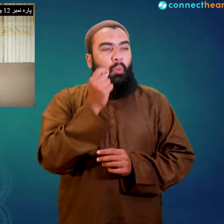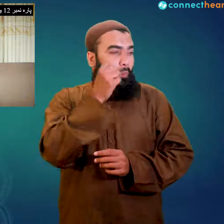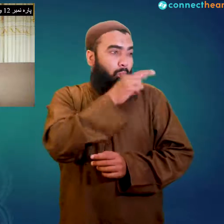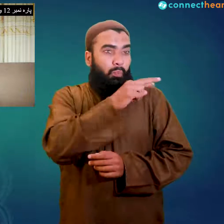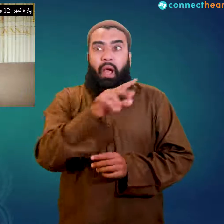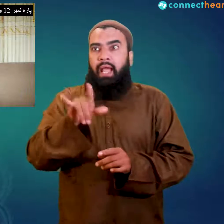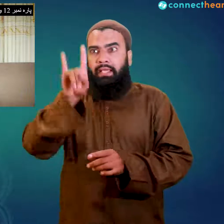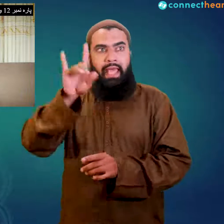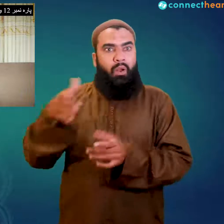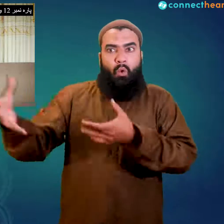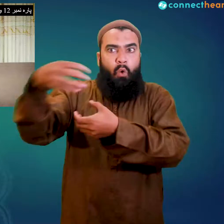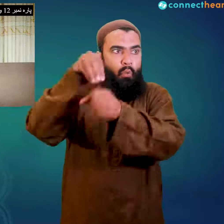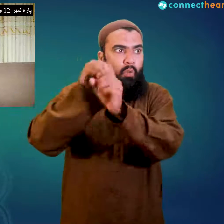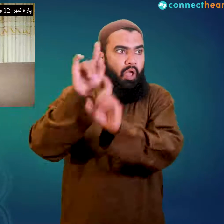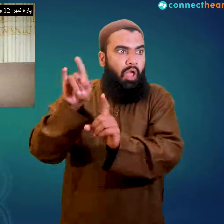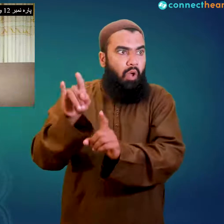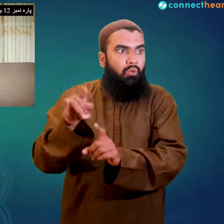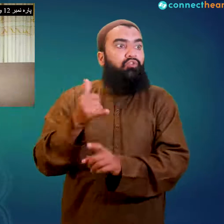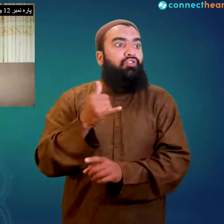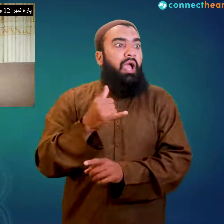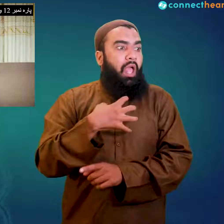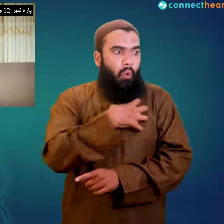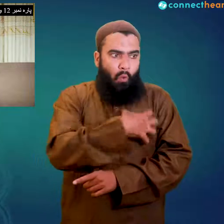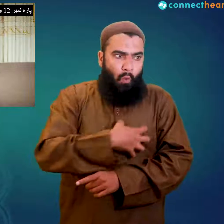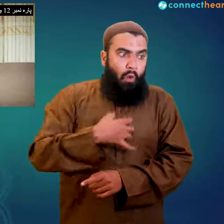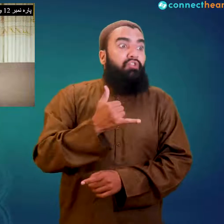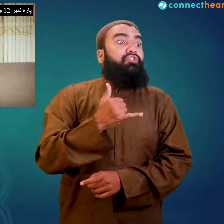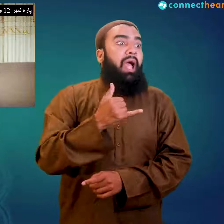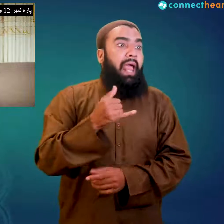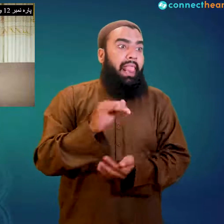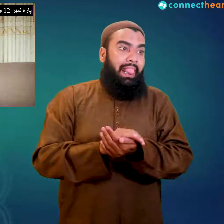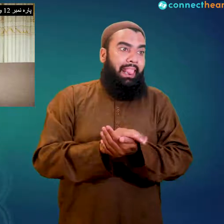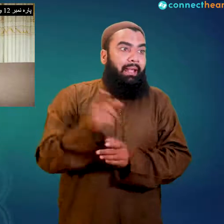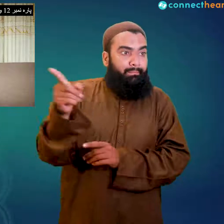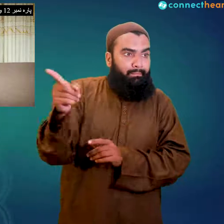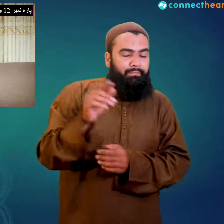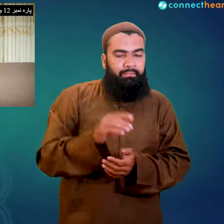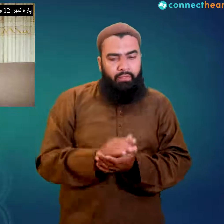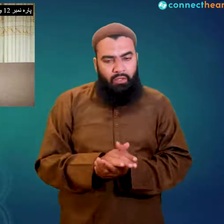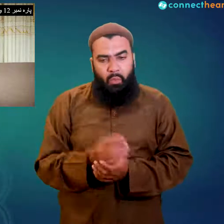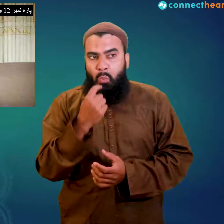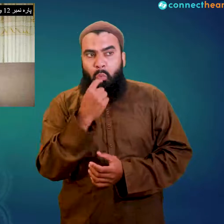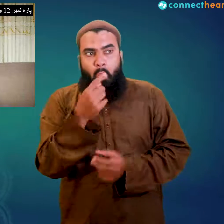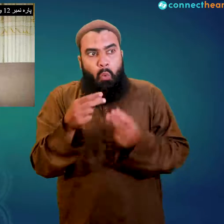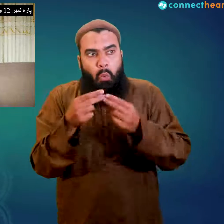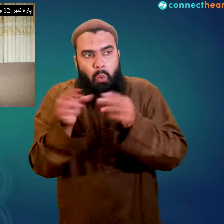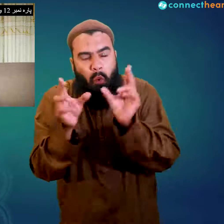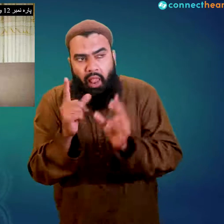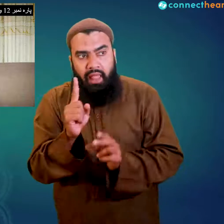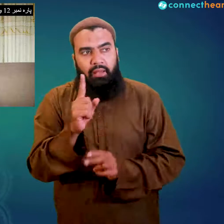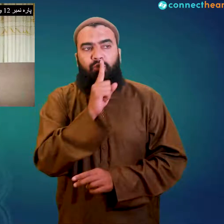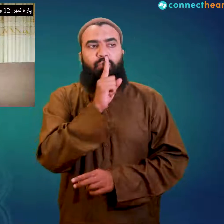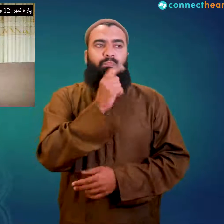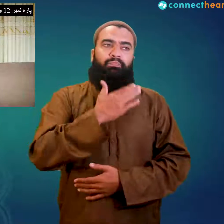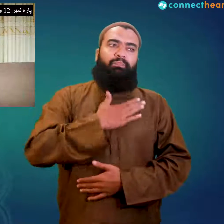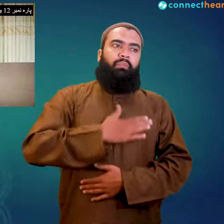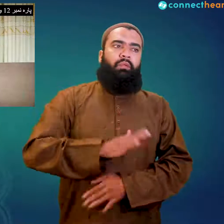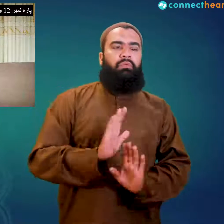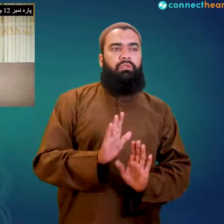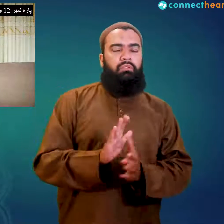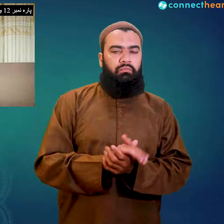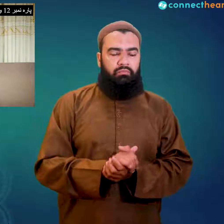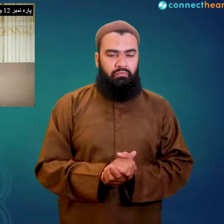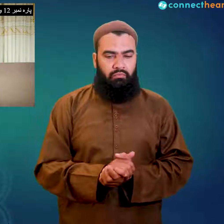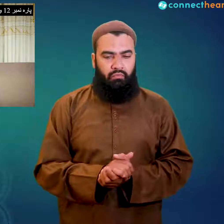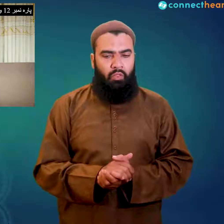یوسف علیہ الصلاۃ والسلام کا اگلے رکوع کے اندر، رکوع نمبر 12 میں بھائیوں کا واقعہ مذکور ہے کہ وہ یوسف علیہ